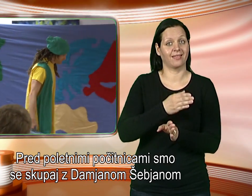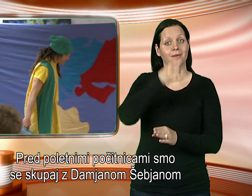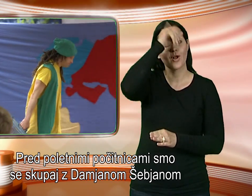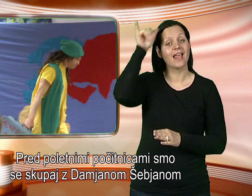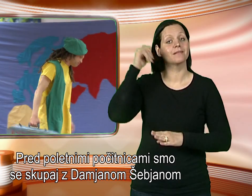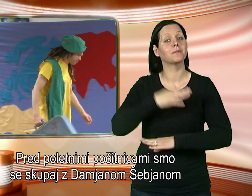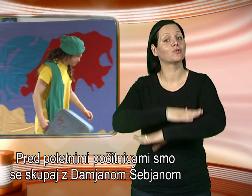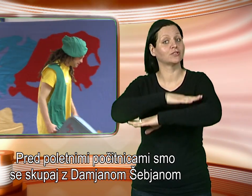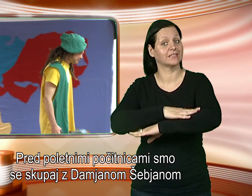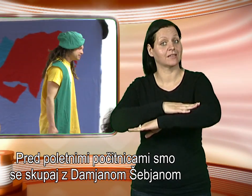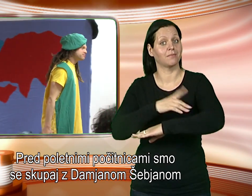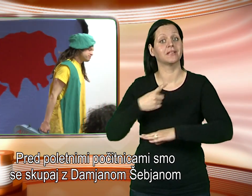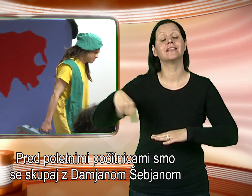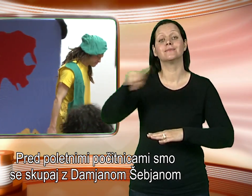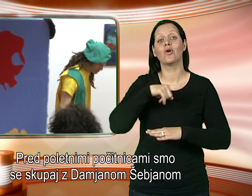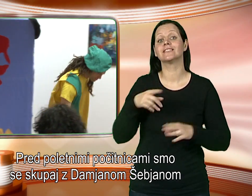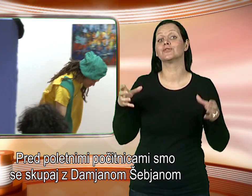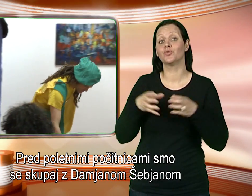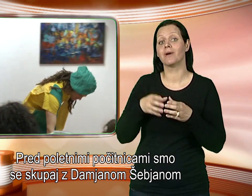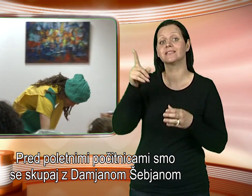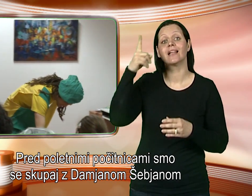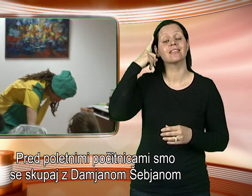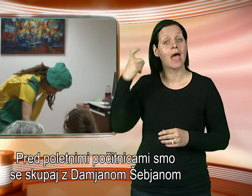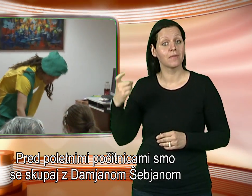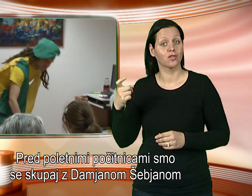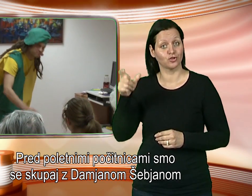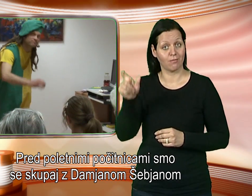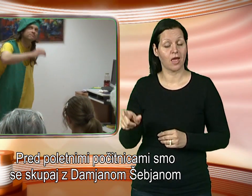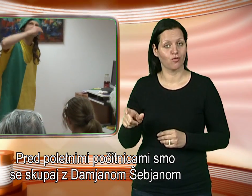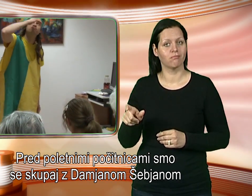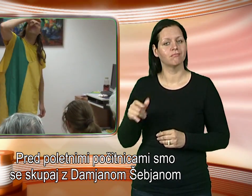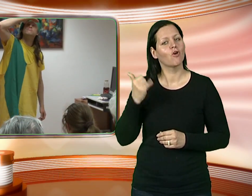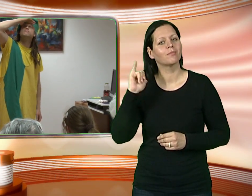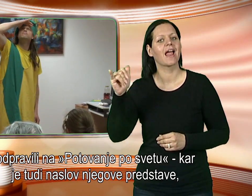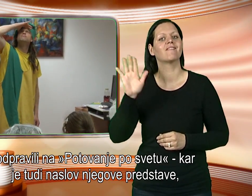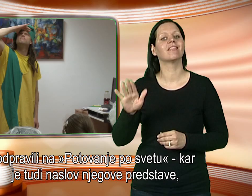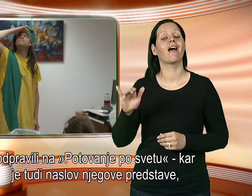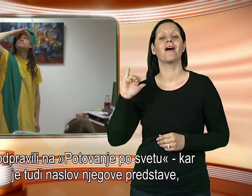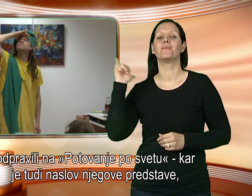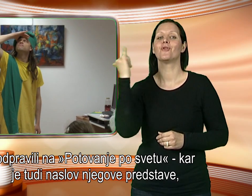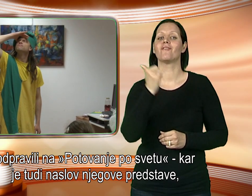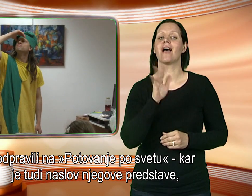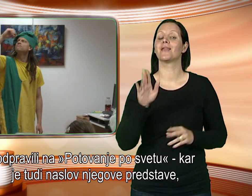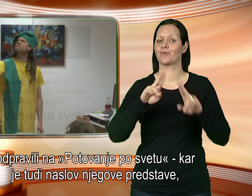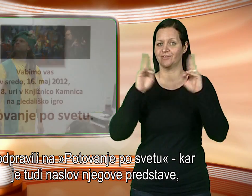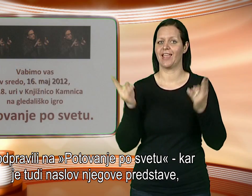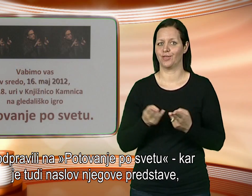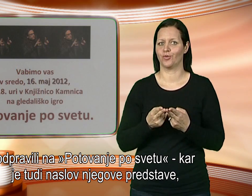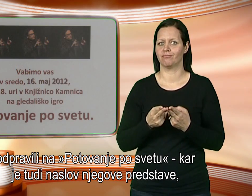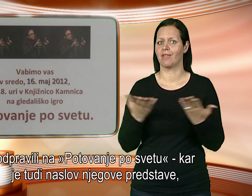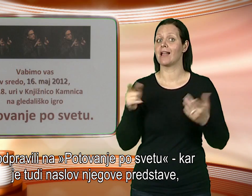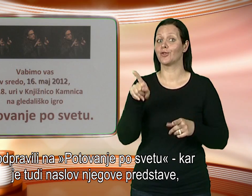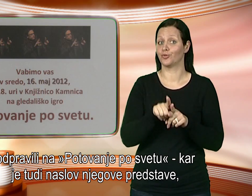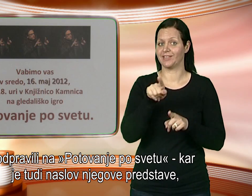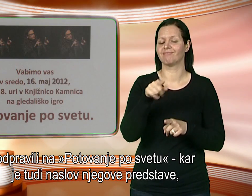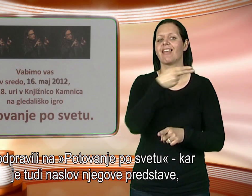Pred poletnimi počitnicami smo se skupaj z Damjanom Šebjanom odpravili na potovanje po svetu, kar je tudi naslov